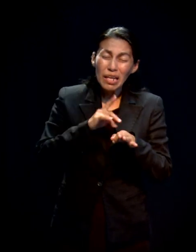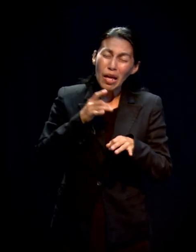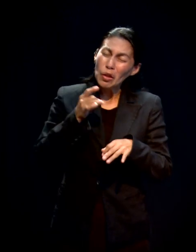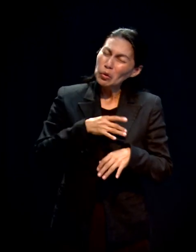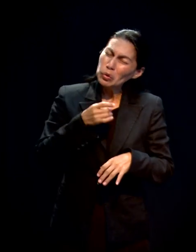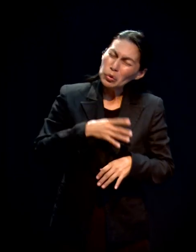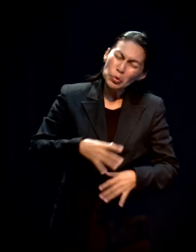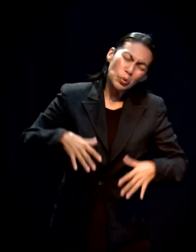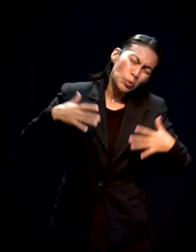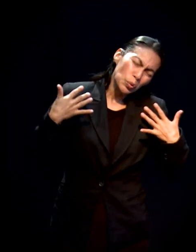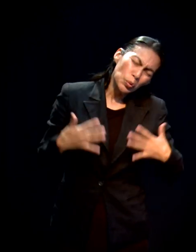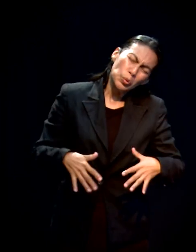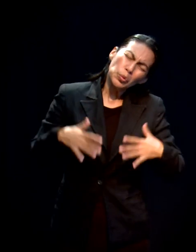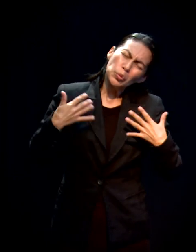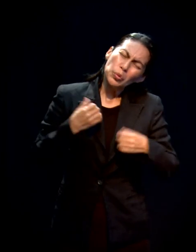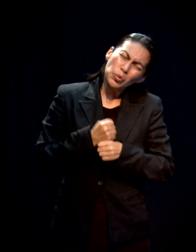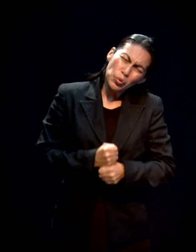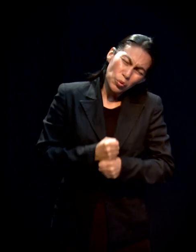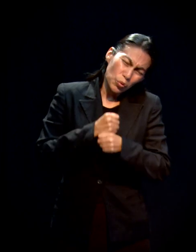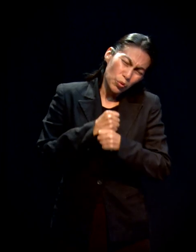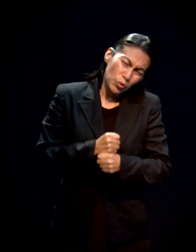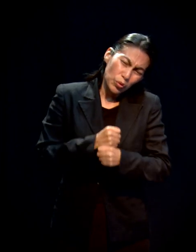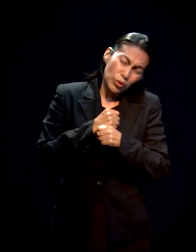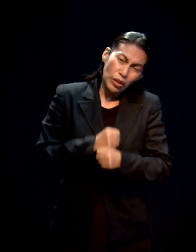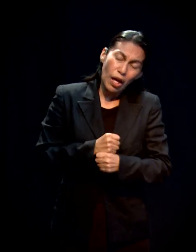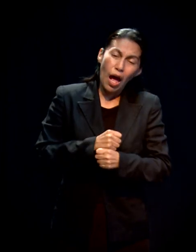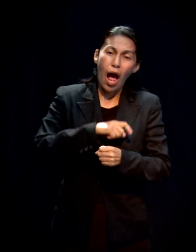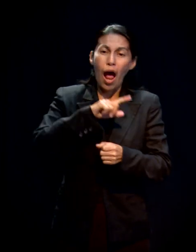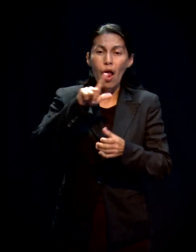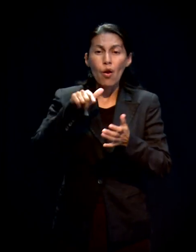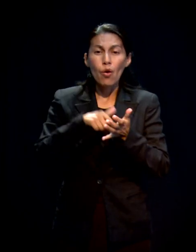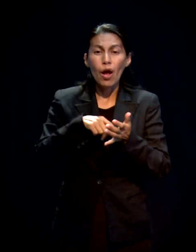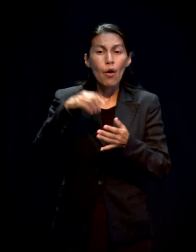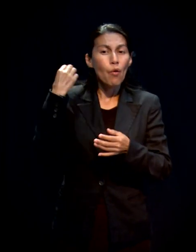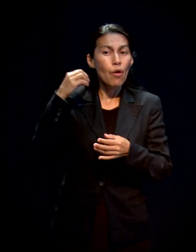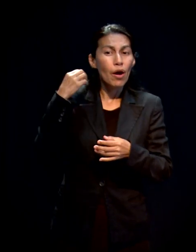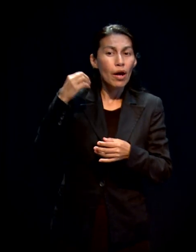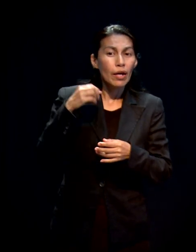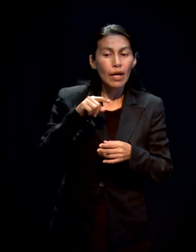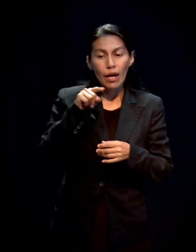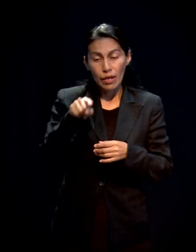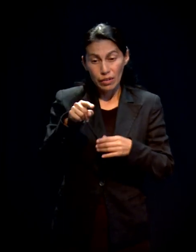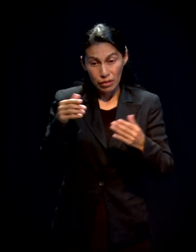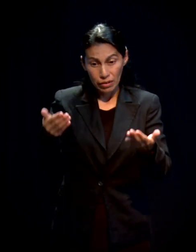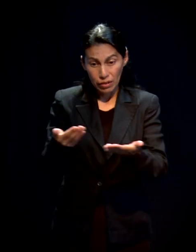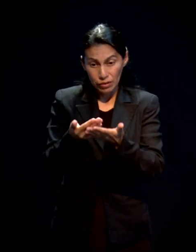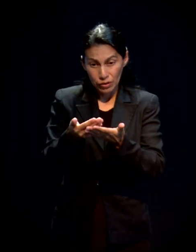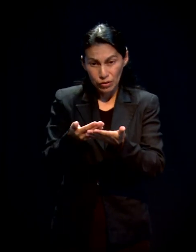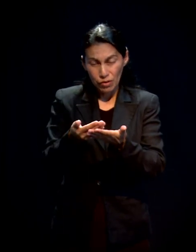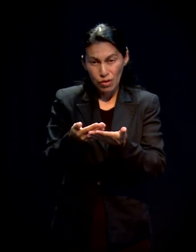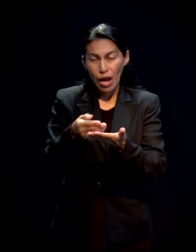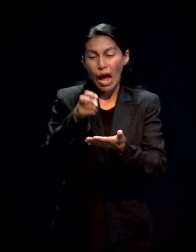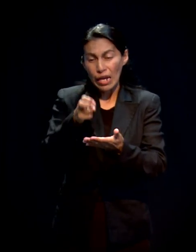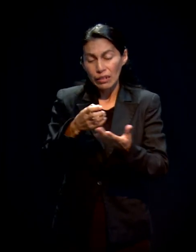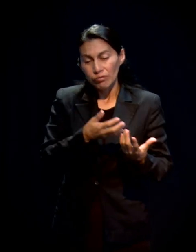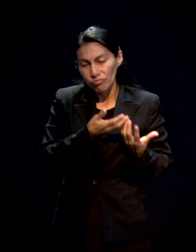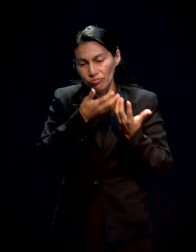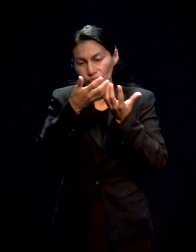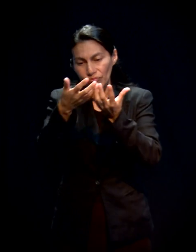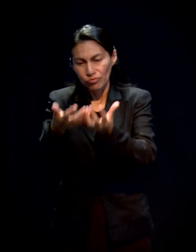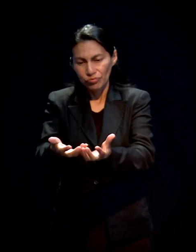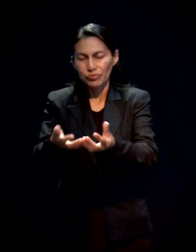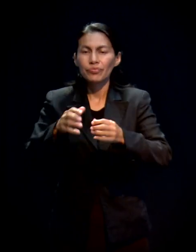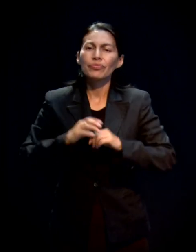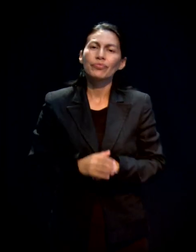dolor entonces decidieron trasladarla a el estado de oaxaca donde principalmente ella nació entonces